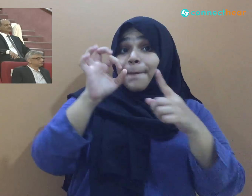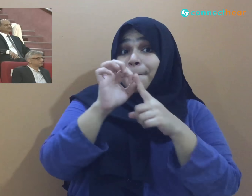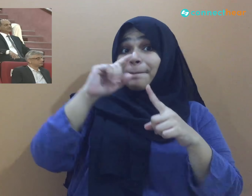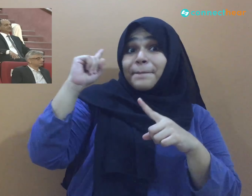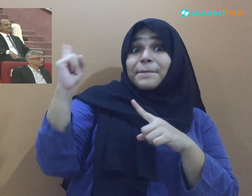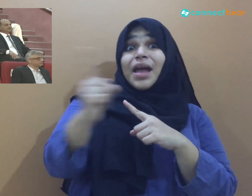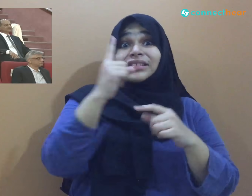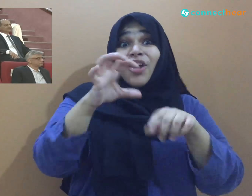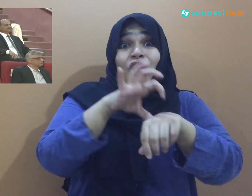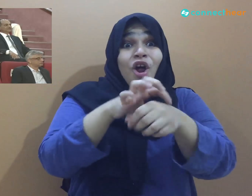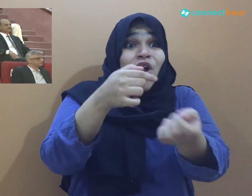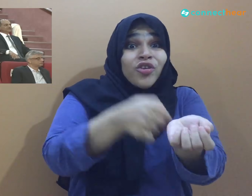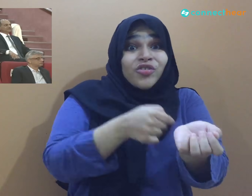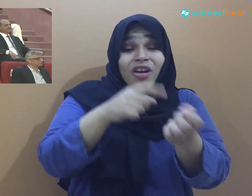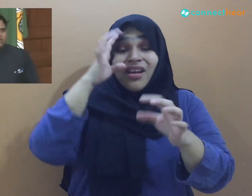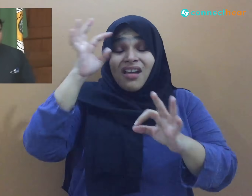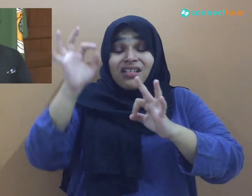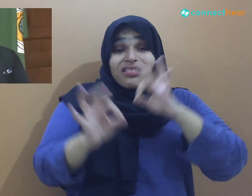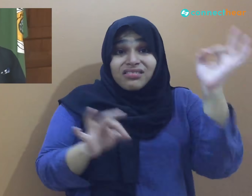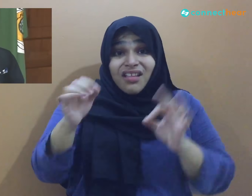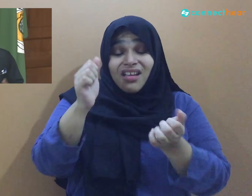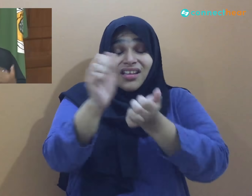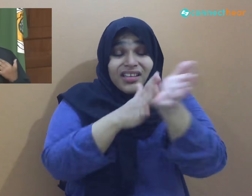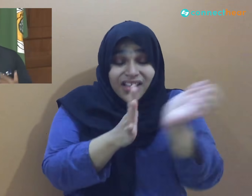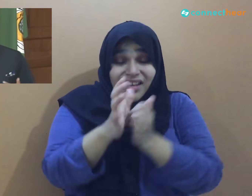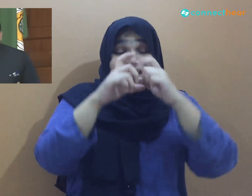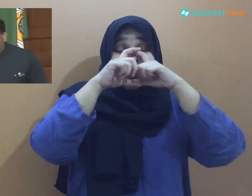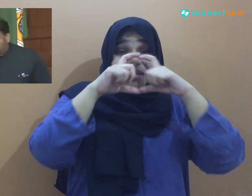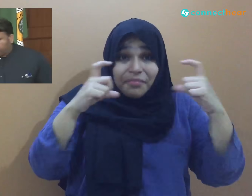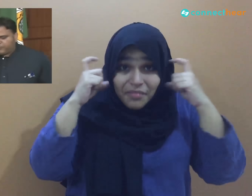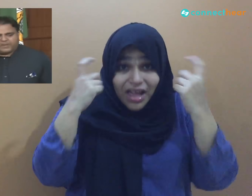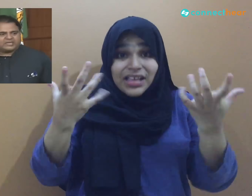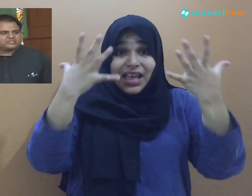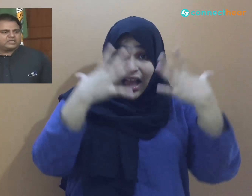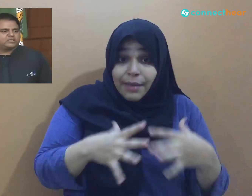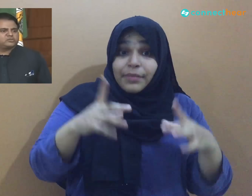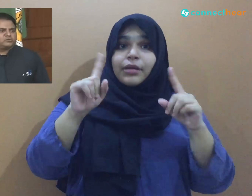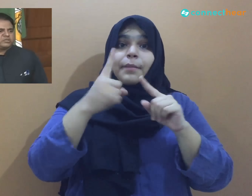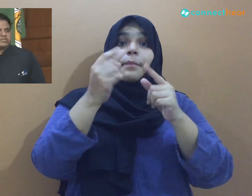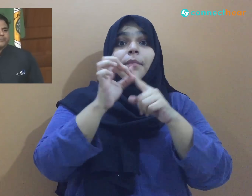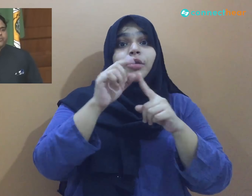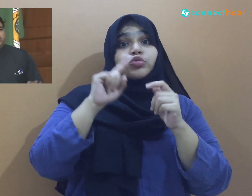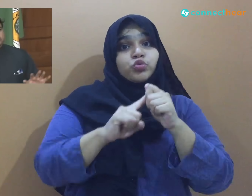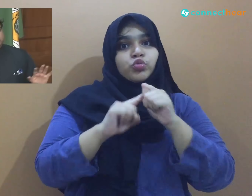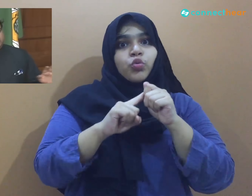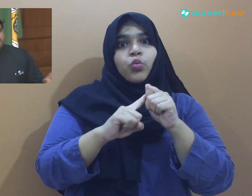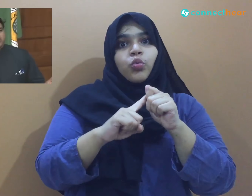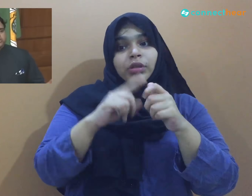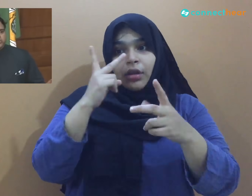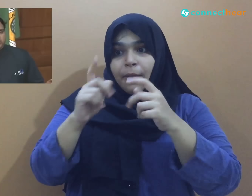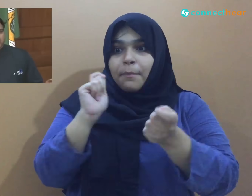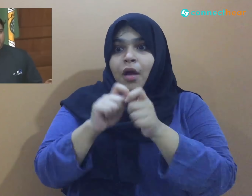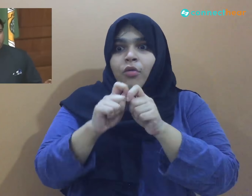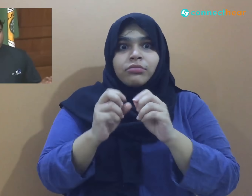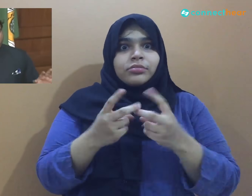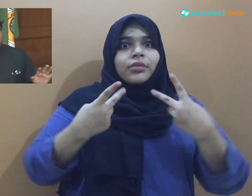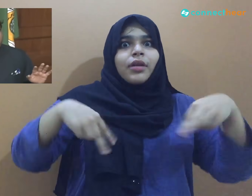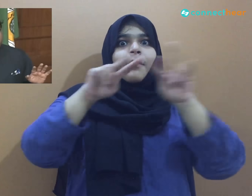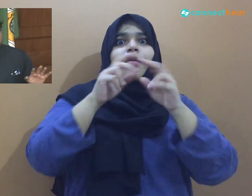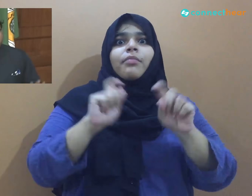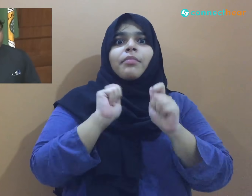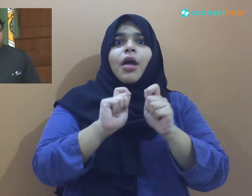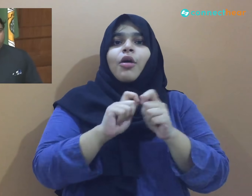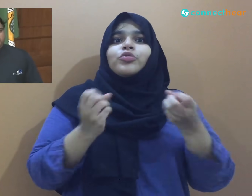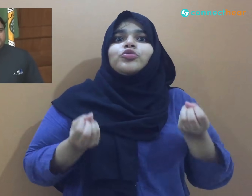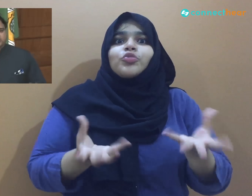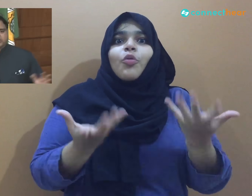میں جو ڈاکٹرز کے گیئرز ہیں, گلوز ہیں, ماسکس ہیں, وہ پاکستان کی ضرورت سے اب بہت زیادہ بننا شروع ہو گئے ہیں. اور اس